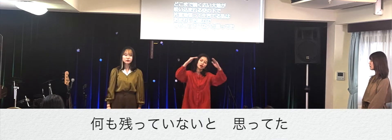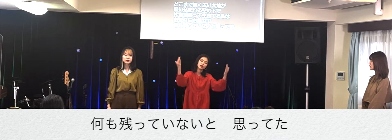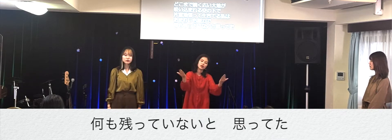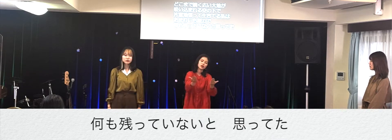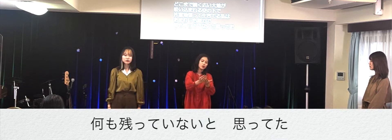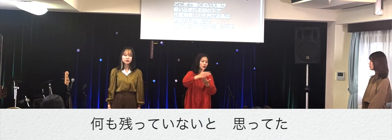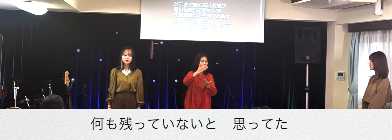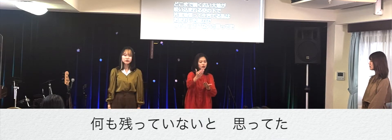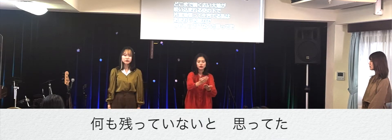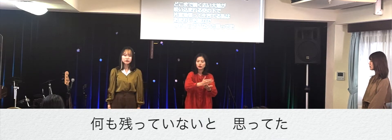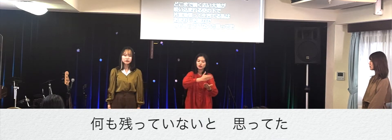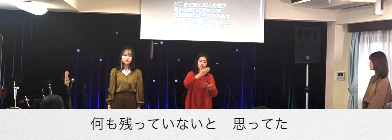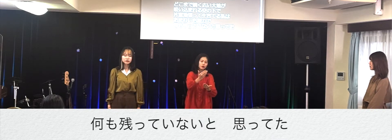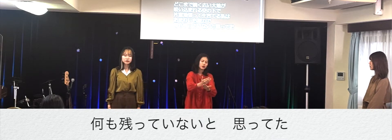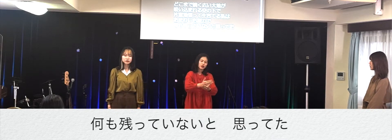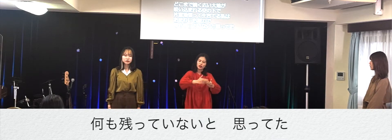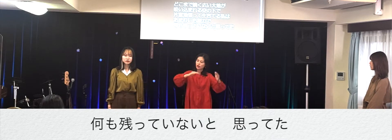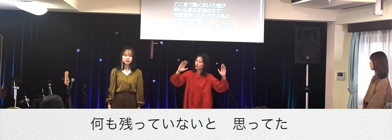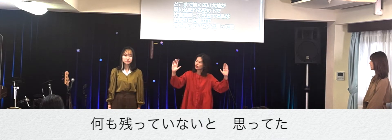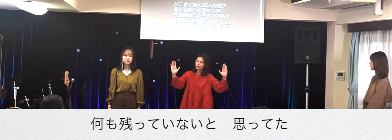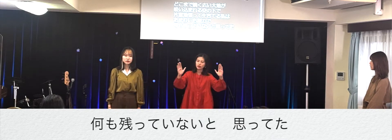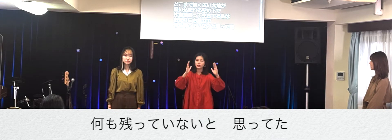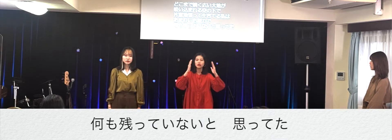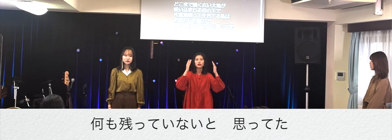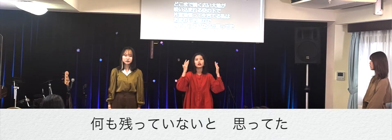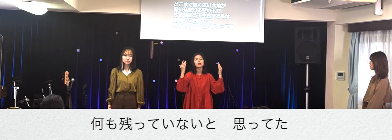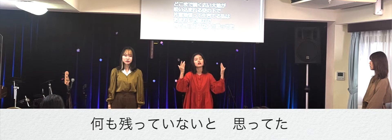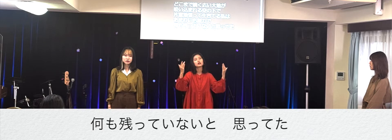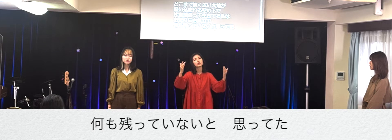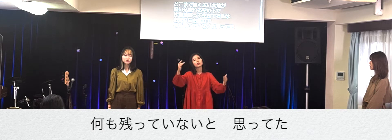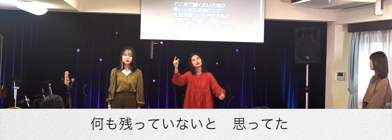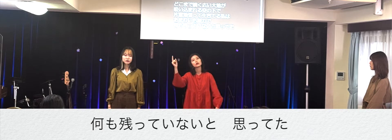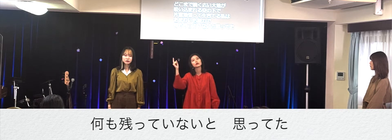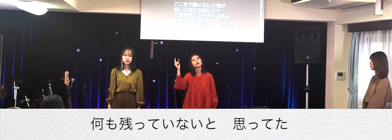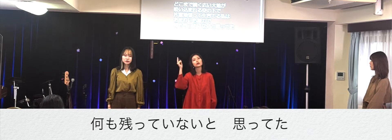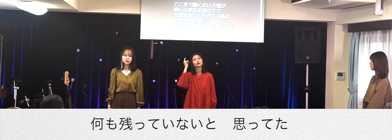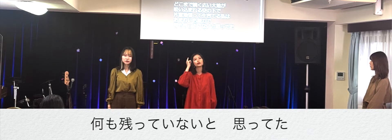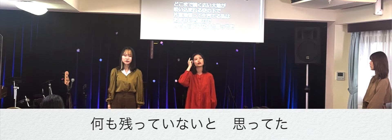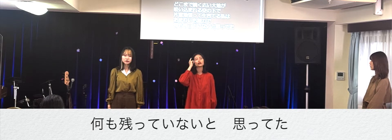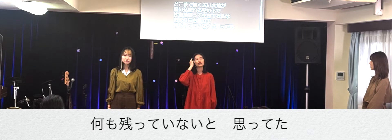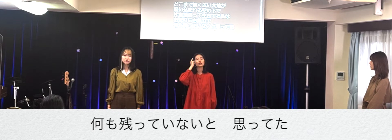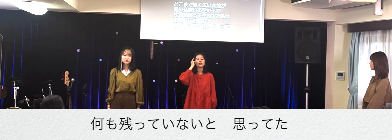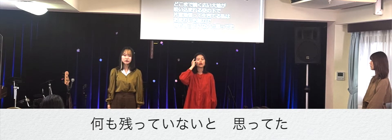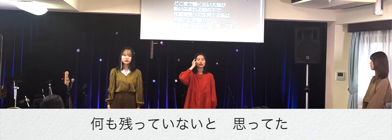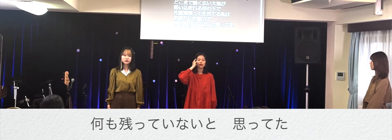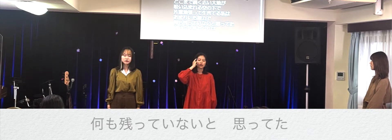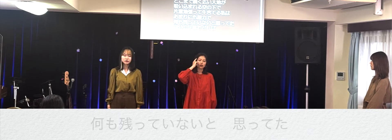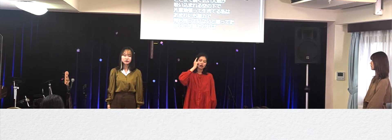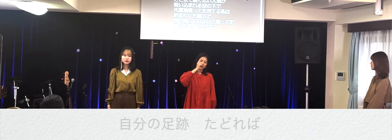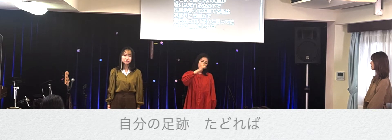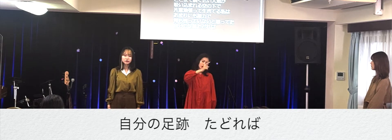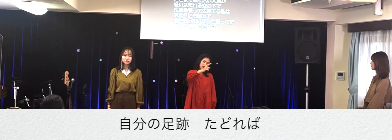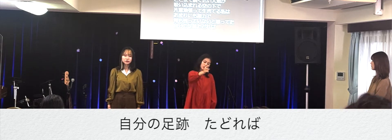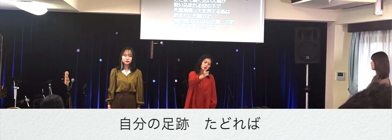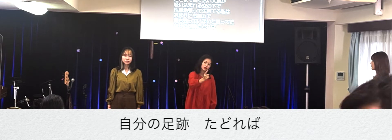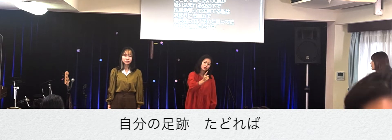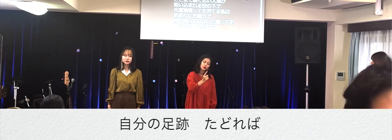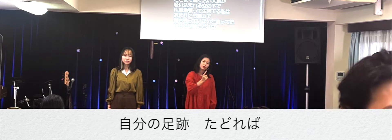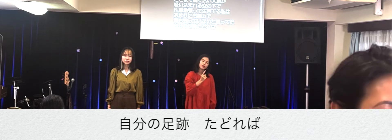何も残っていないと思ってた自分